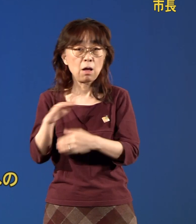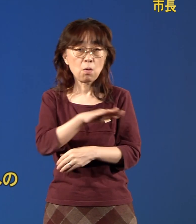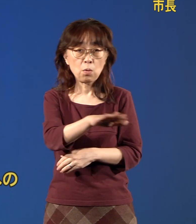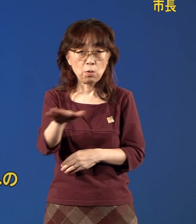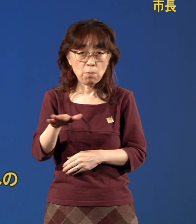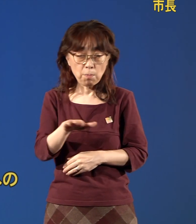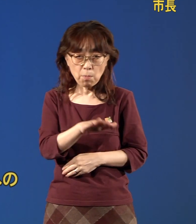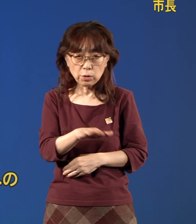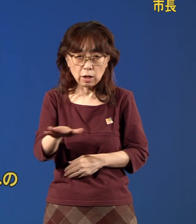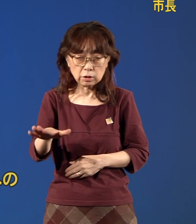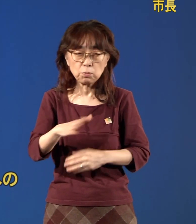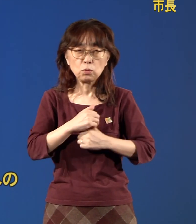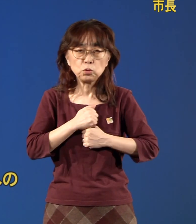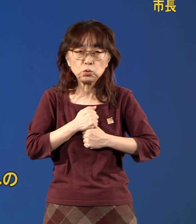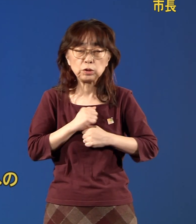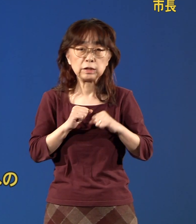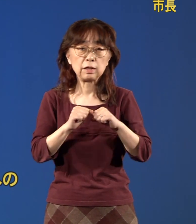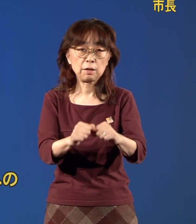ので、